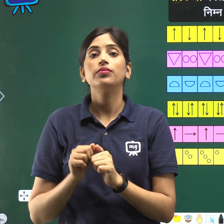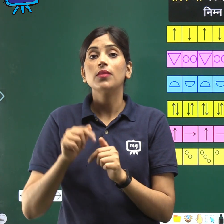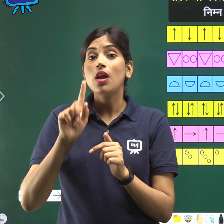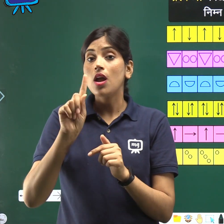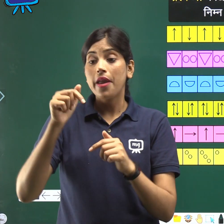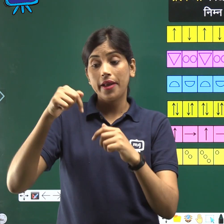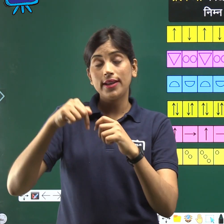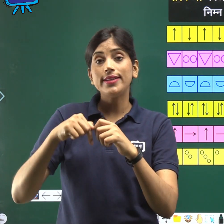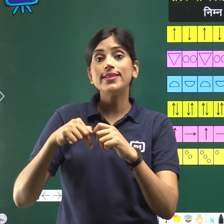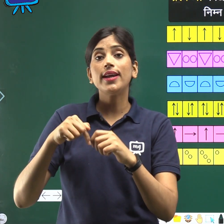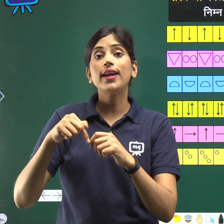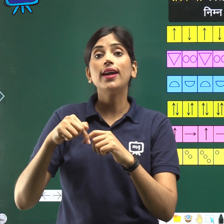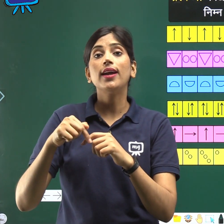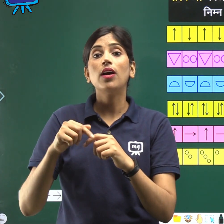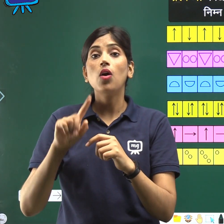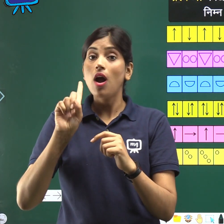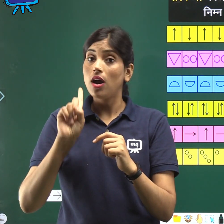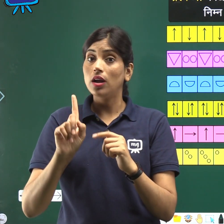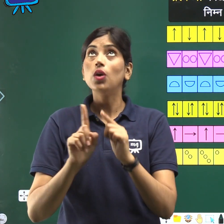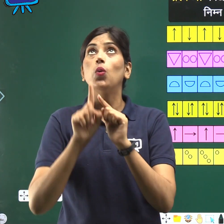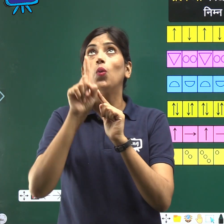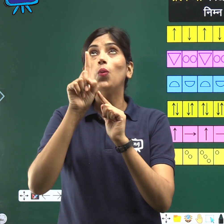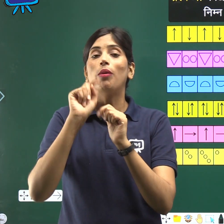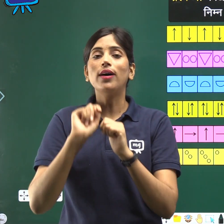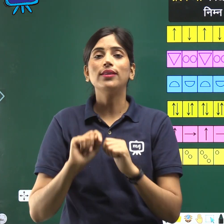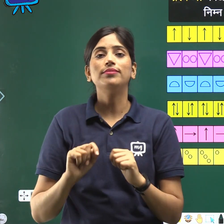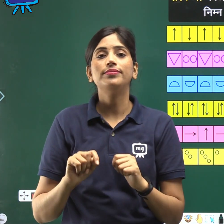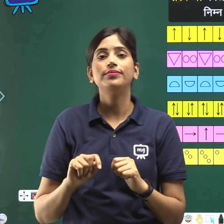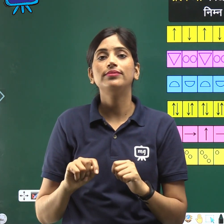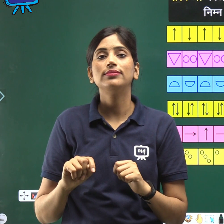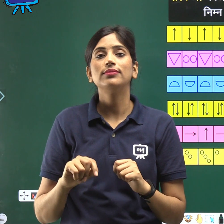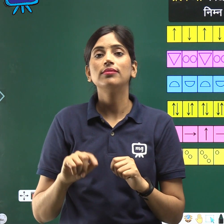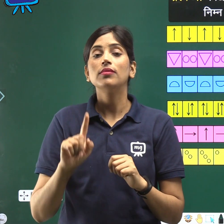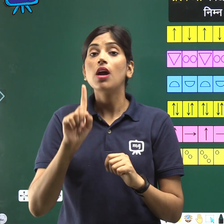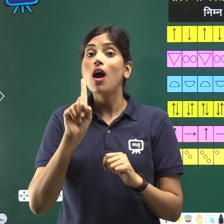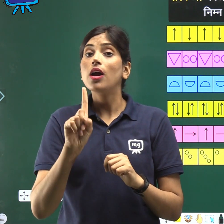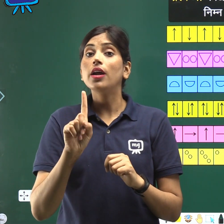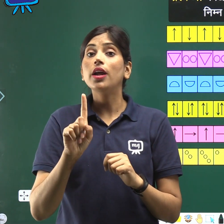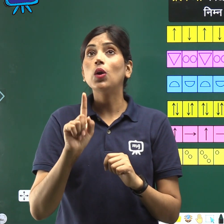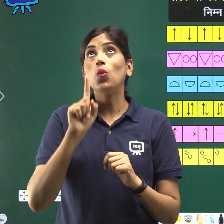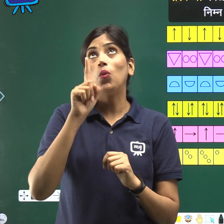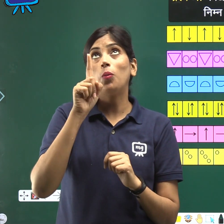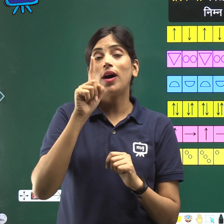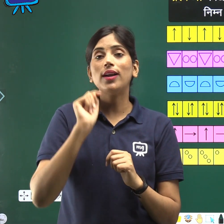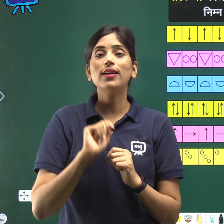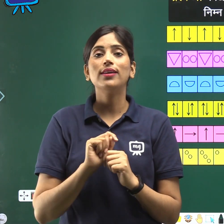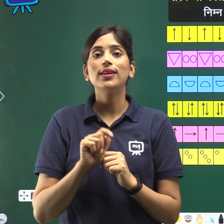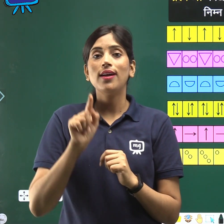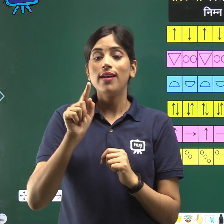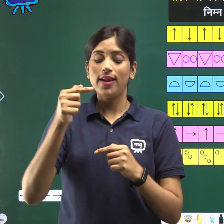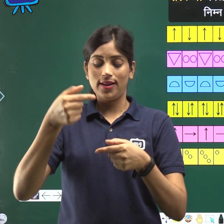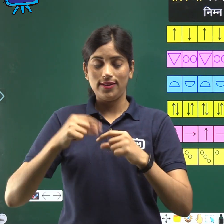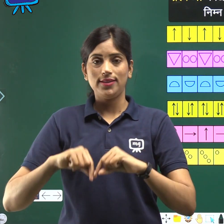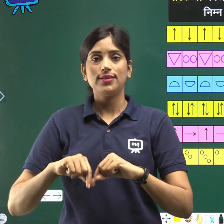एक नीचे, एक ऊपर, एक ऊपर,